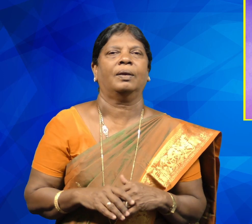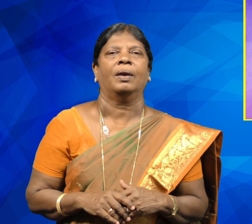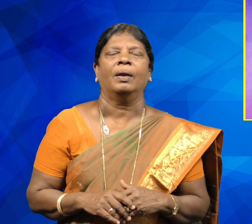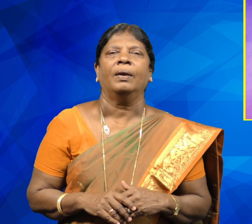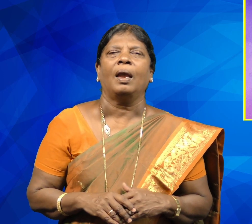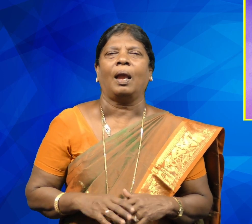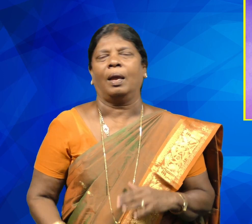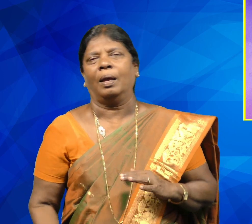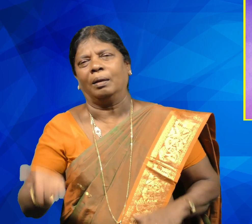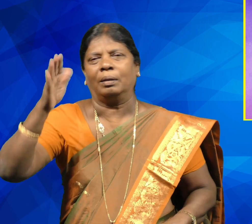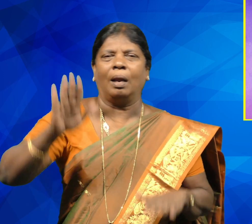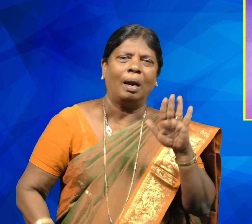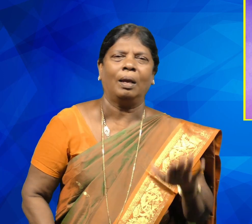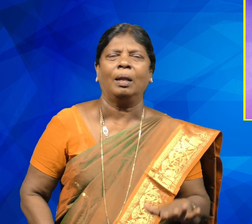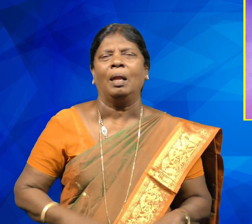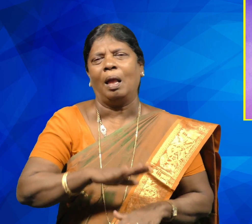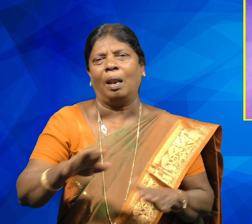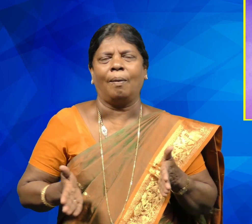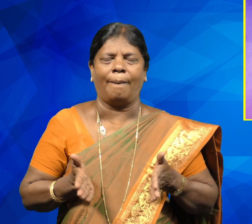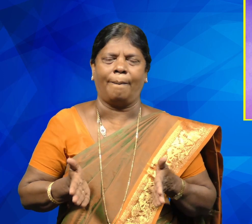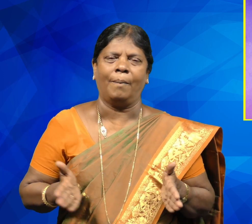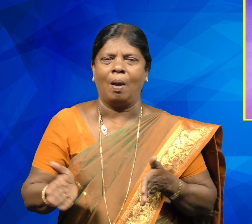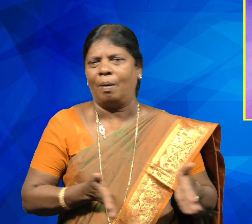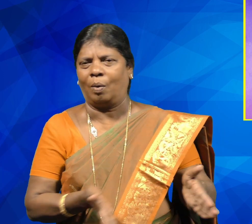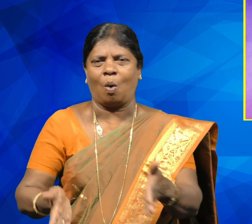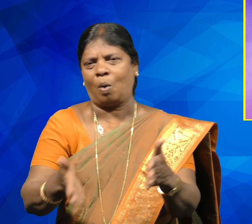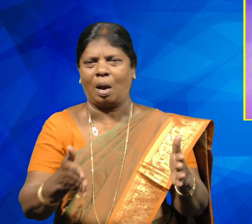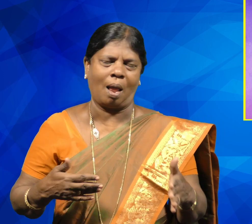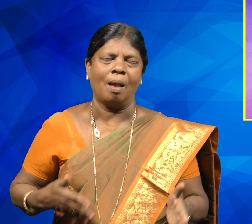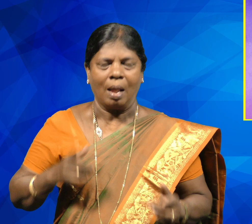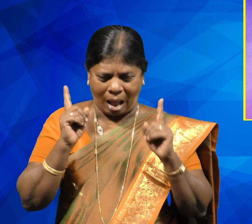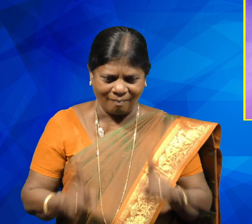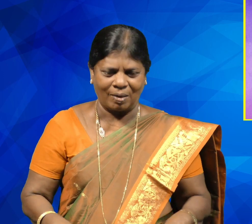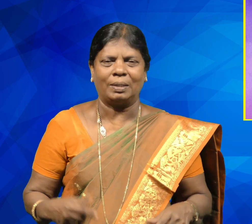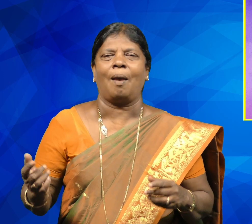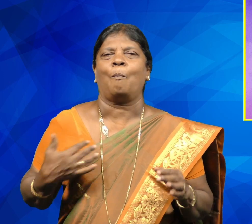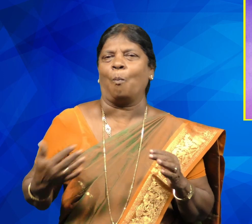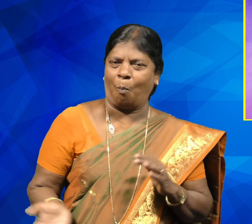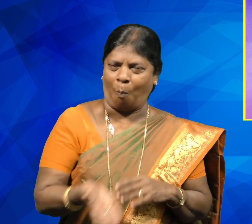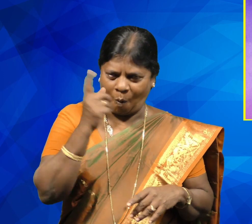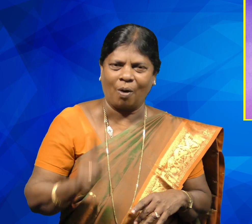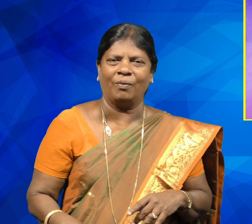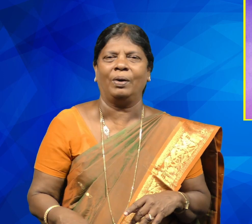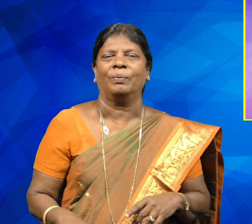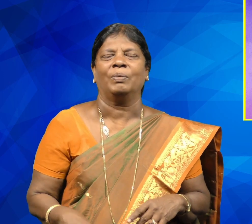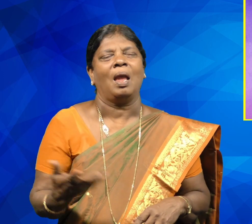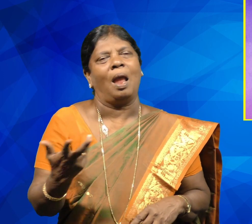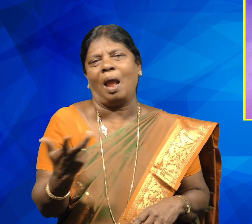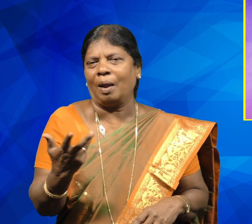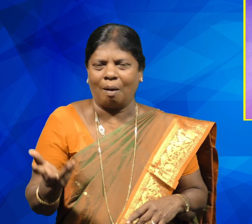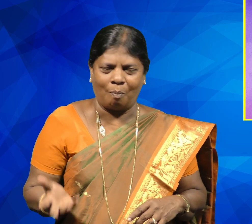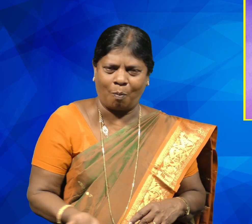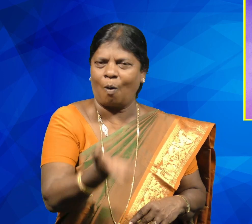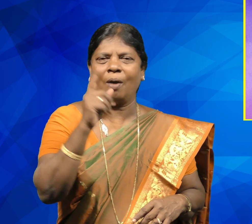கொடுக்கிறது. ஏறத்தாழ எல்லா மனிதர்களுமே சாலையிலே பயணிக்கக்கூடியவர்கள், பயணிக்க வேண்டியவர்கள் தான். அனைத்து